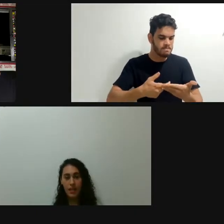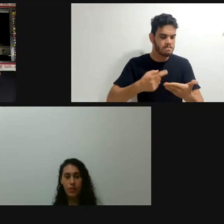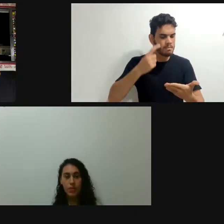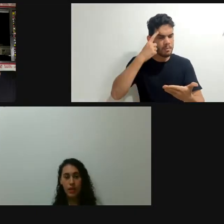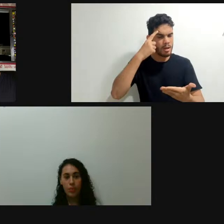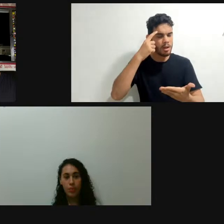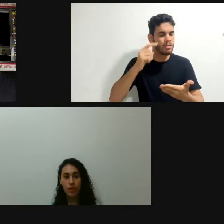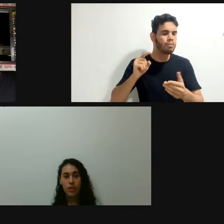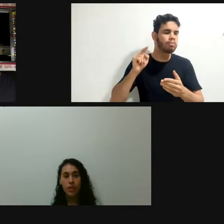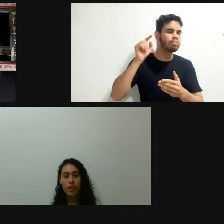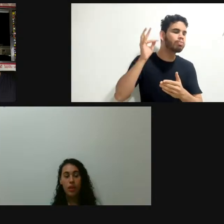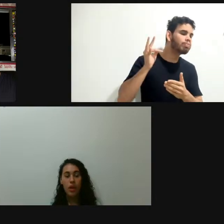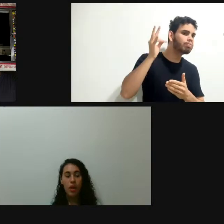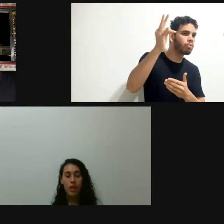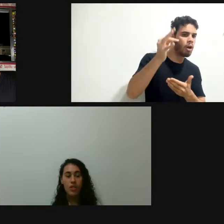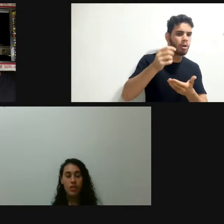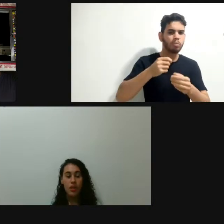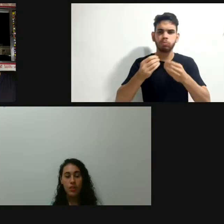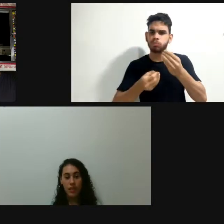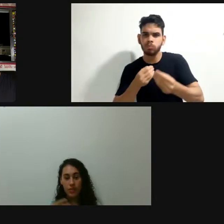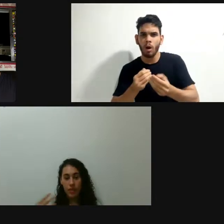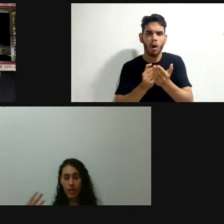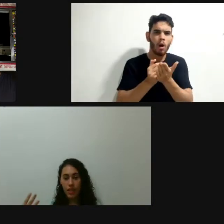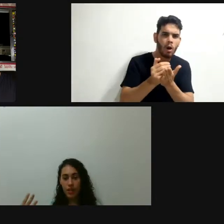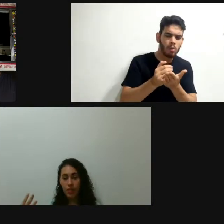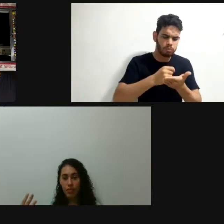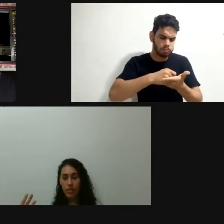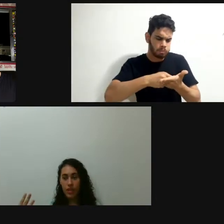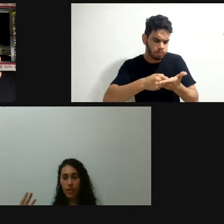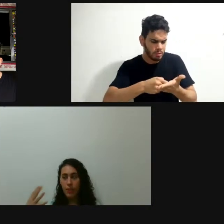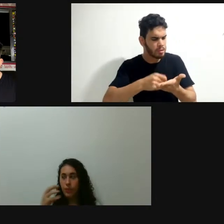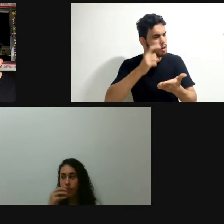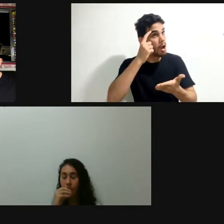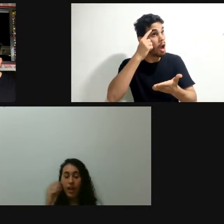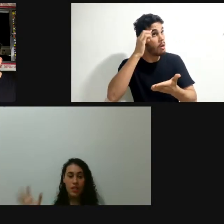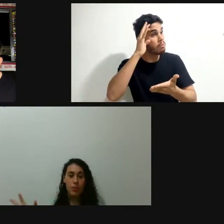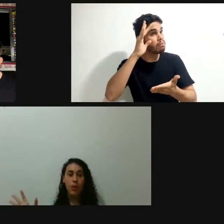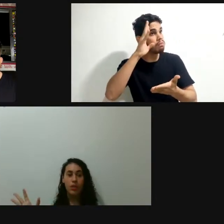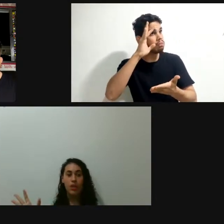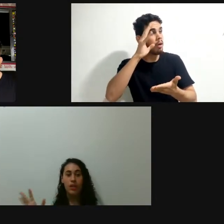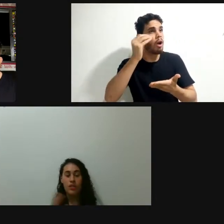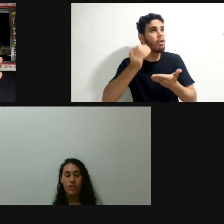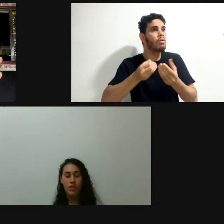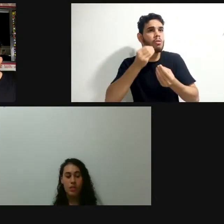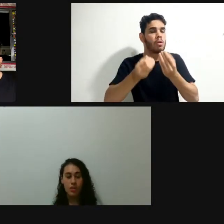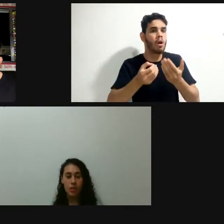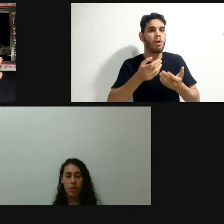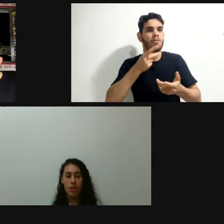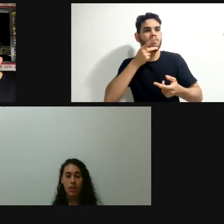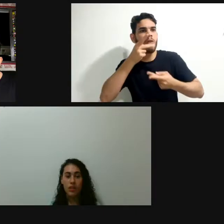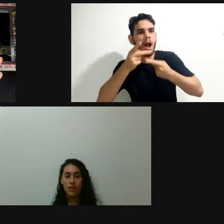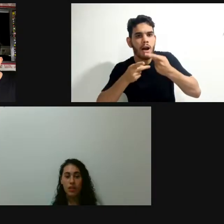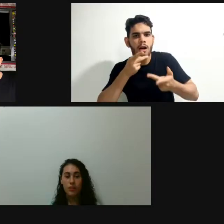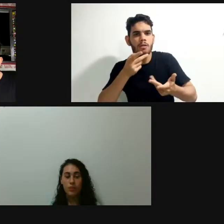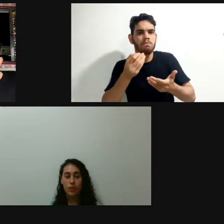essa linha do tempo. De não escrever, vamos dizer, falas importantes.